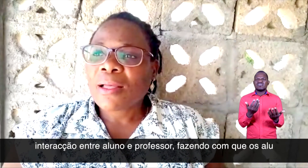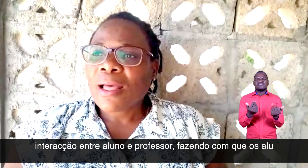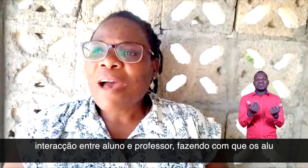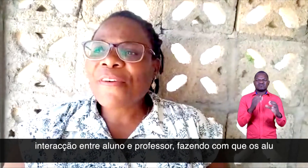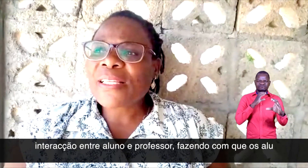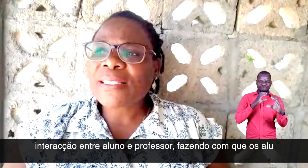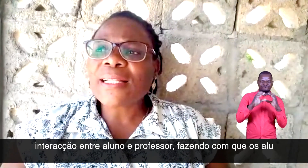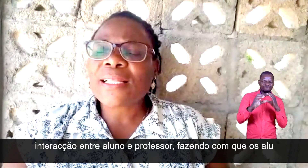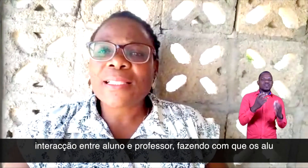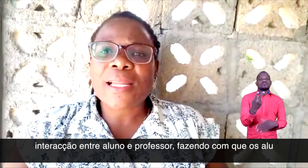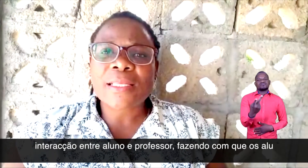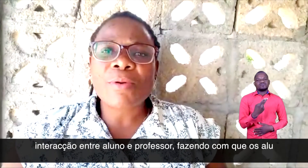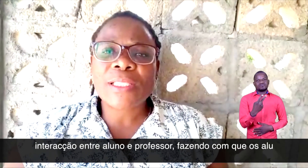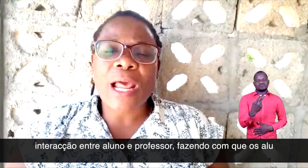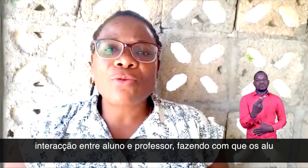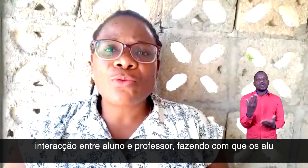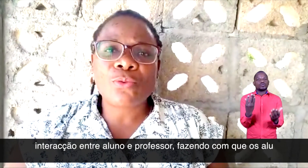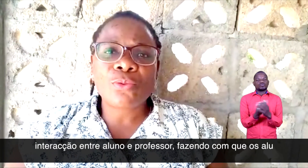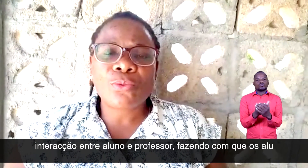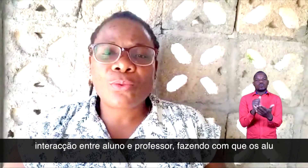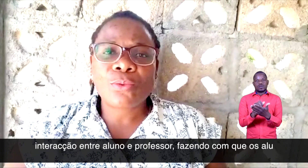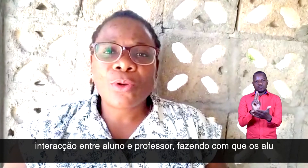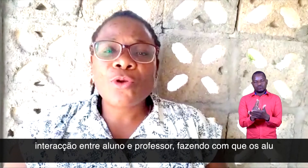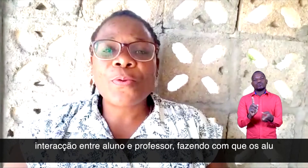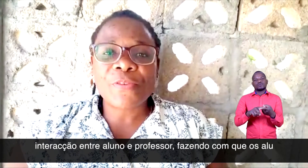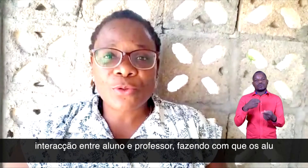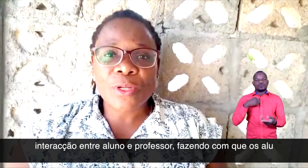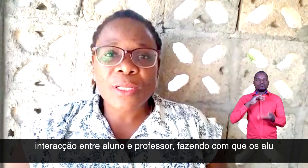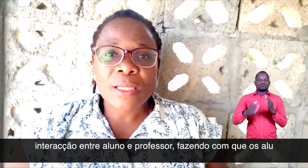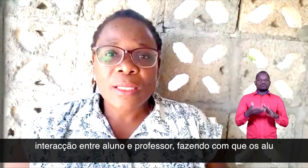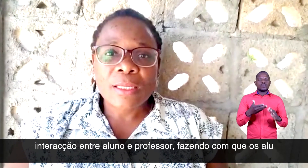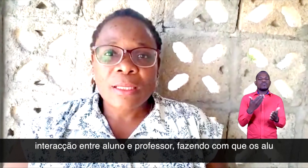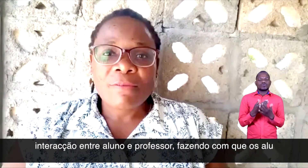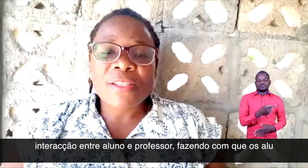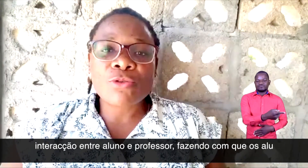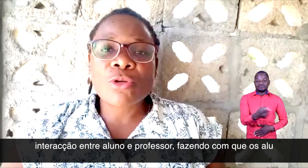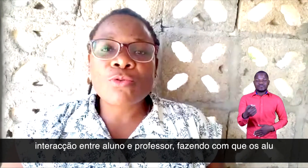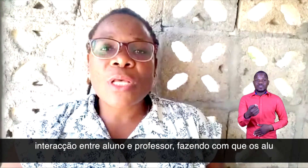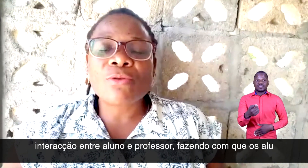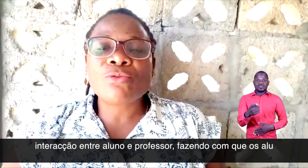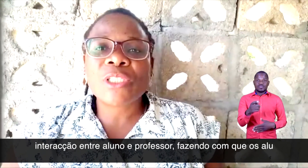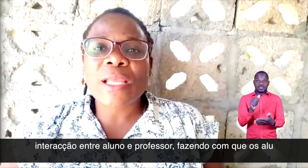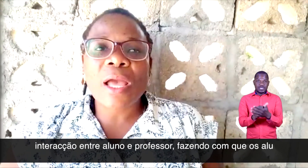a facilidade de interação entre aluno e o professor, fazendo com que os alunos tenham,